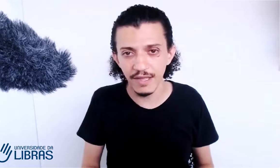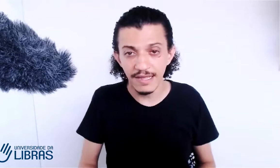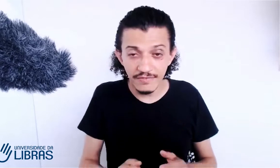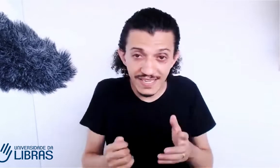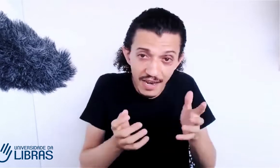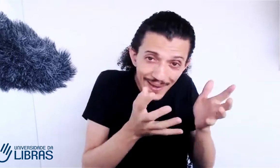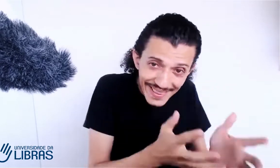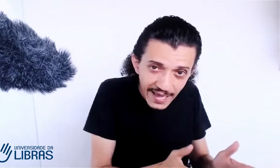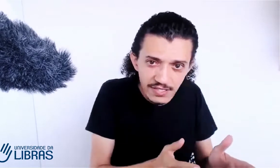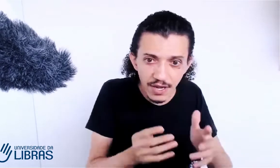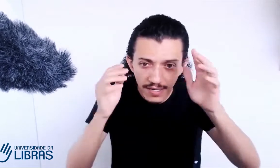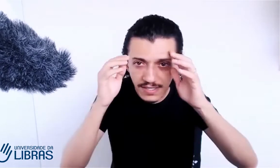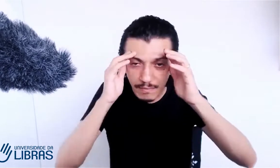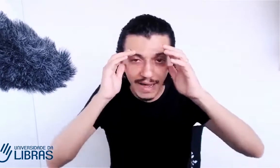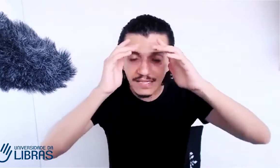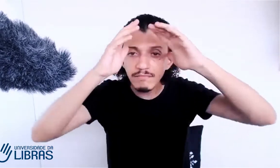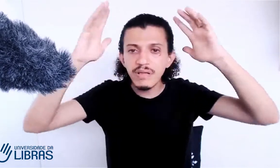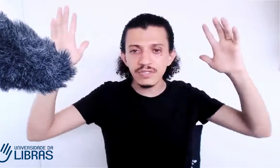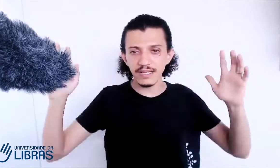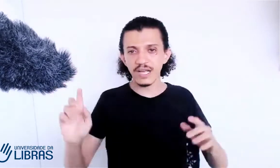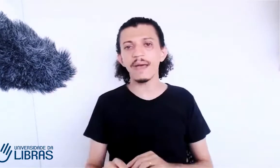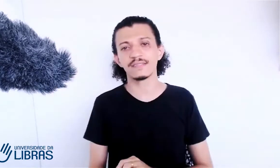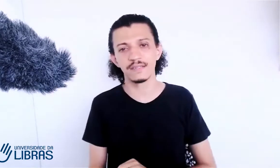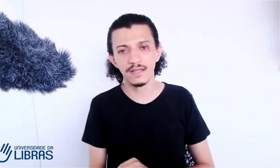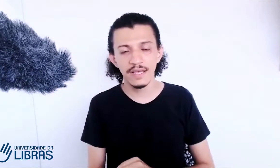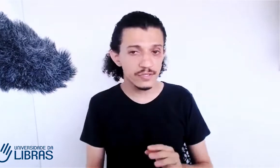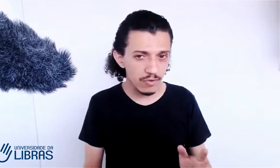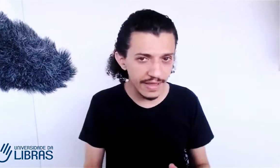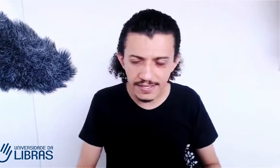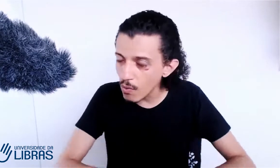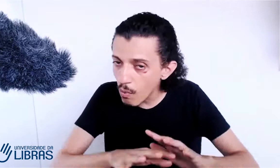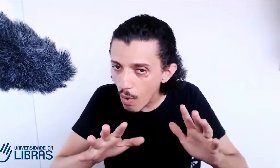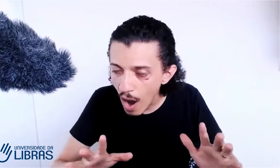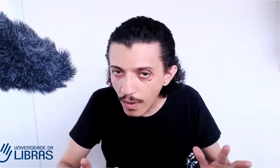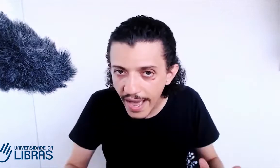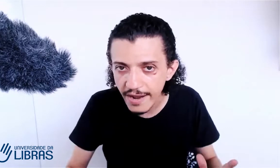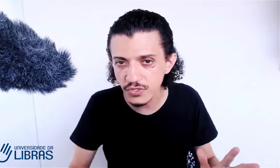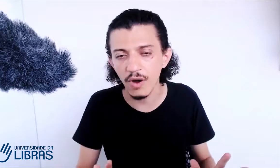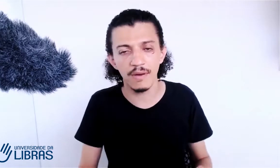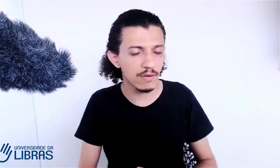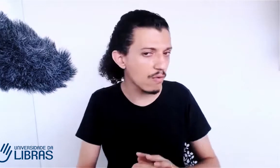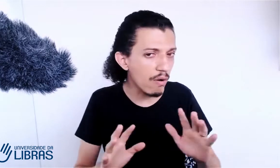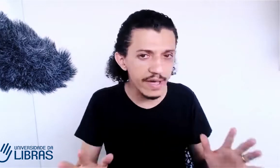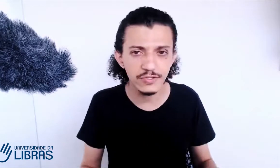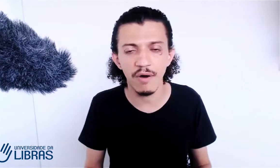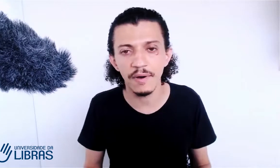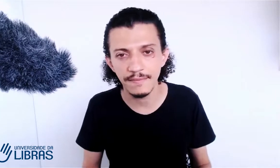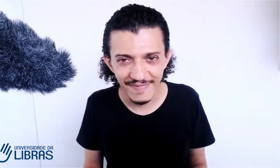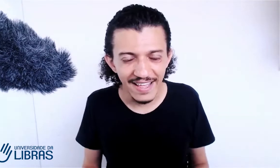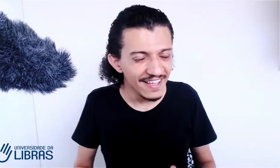Se você não entende, você olha assim, parece um bicho de 7 cabeças. Isso acontece com qualquer idioma. Qualquer idioma. E